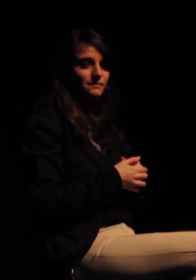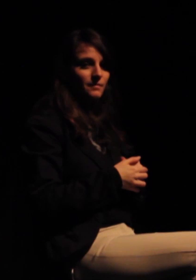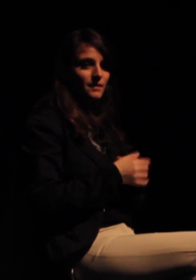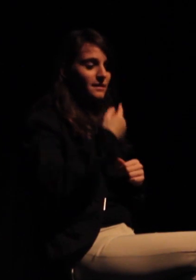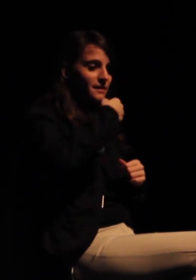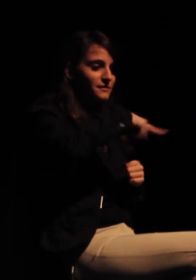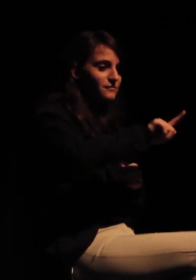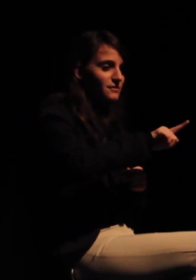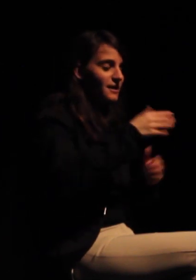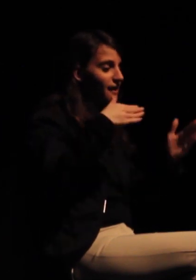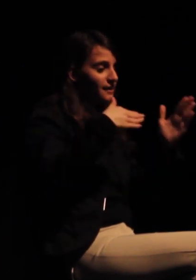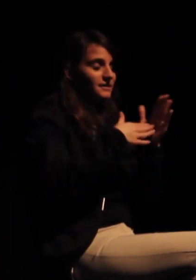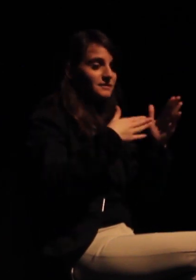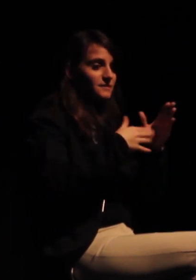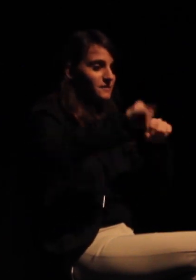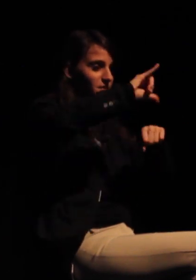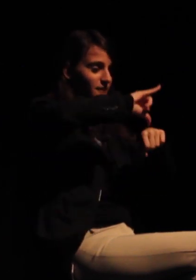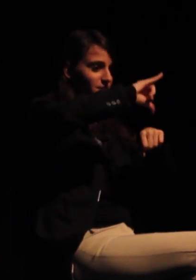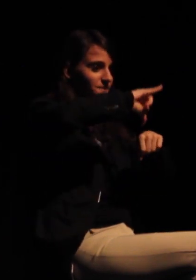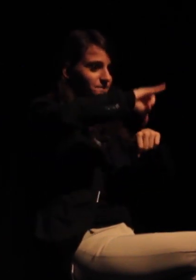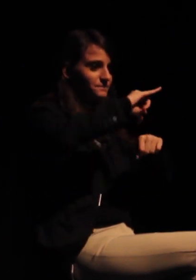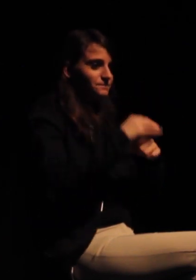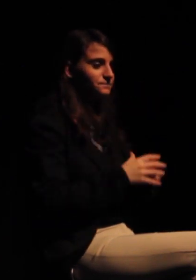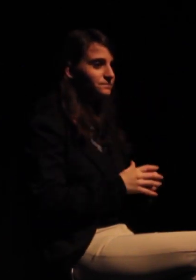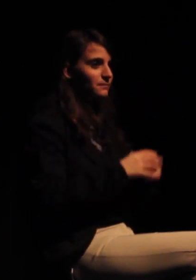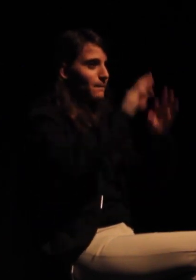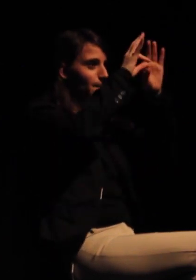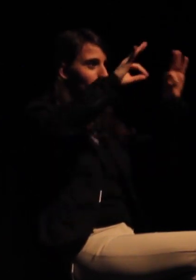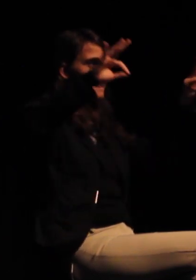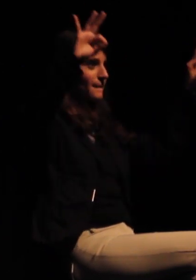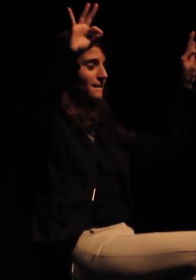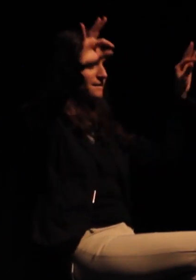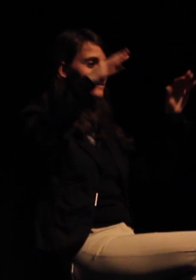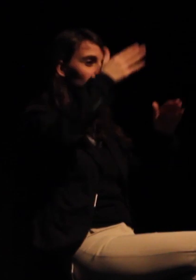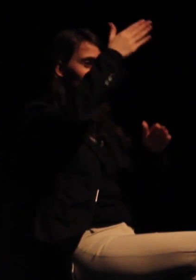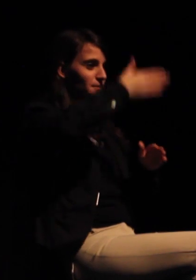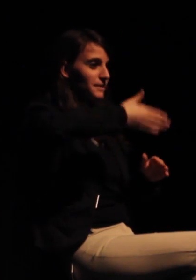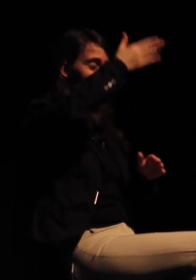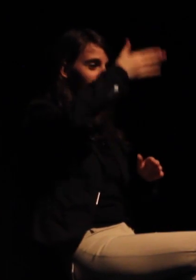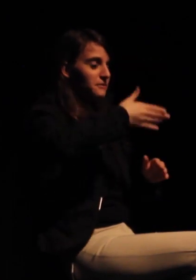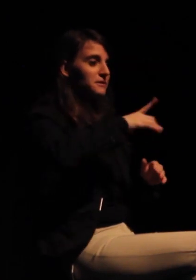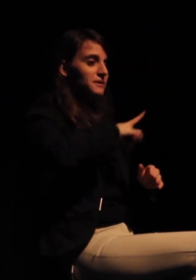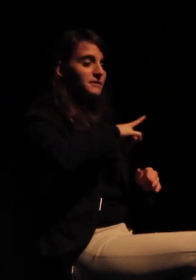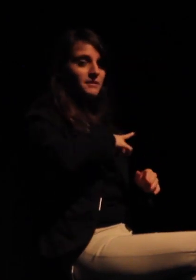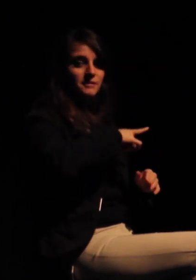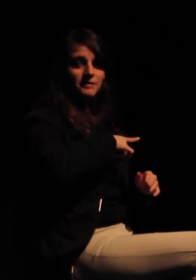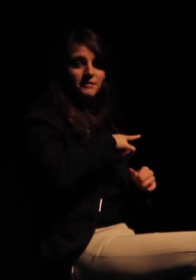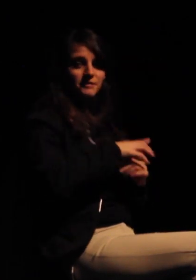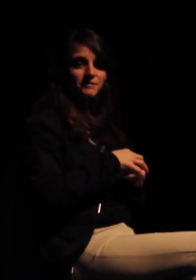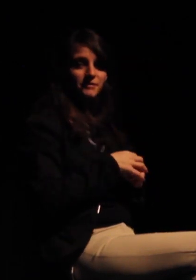meio do varal até o meio dos varais, porque eu sabia que no meio estavam